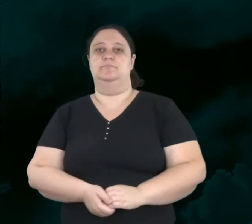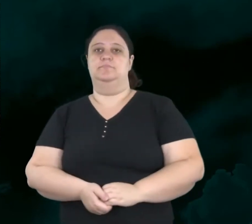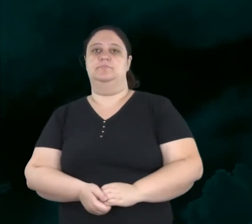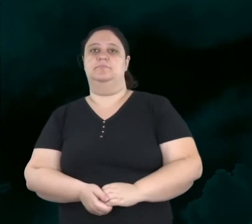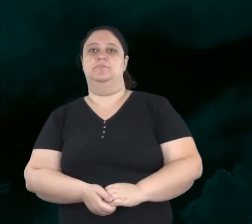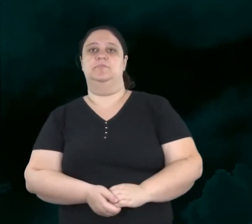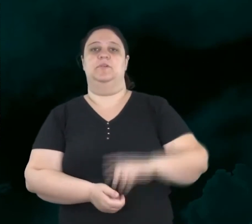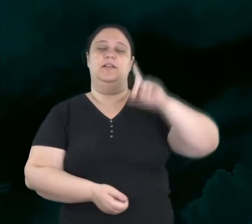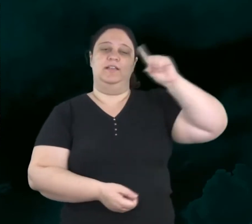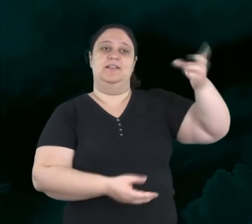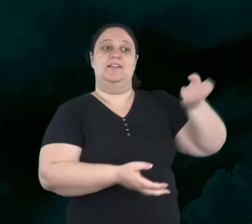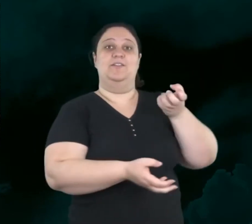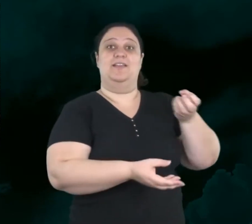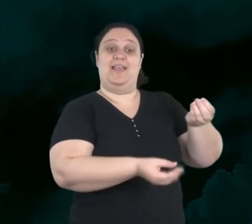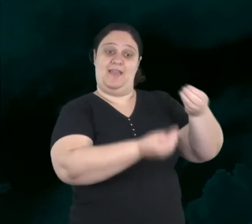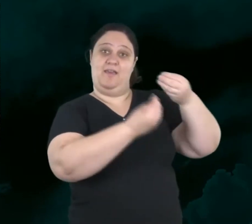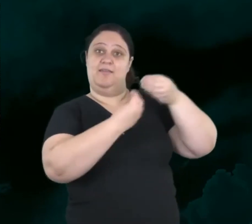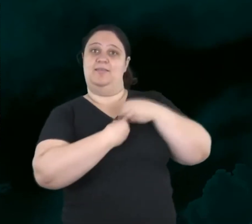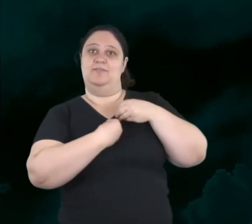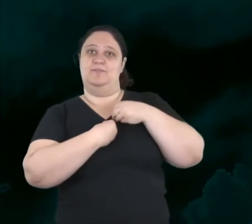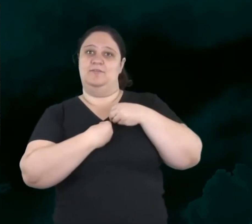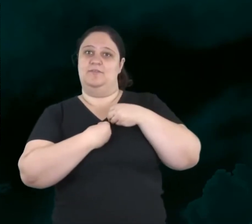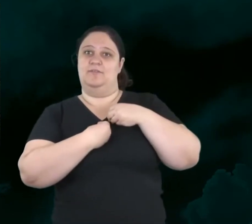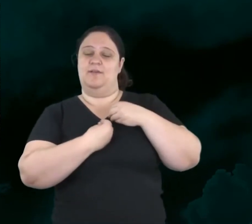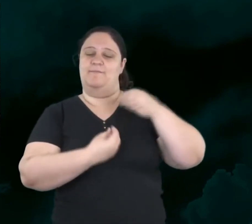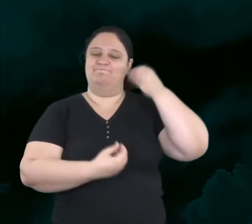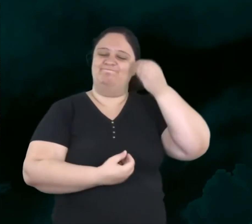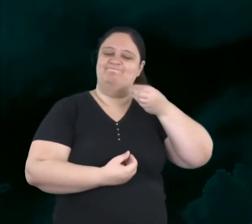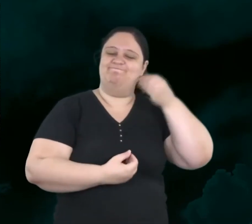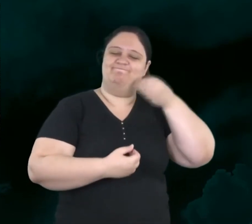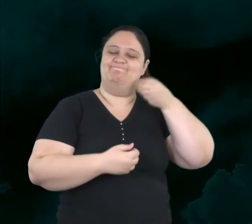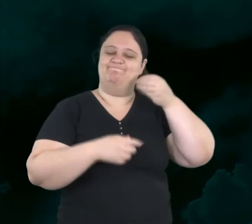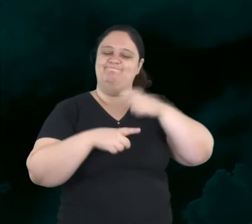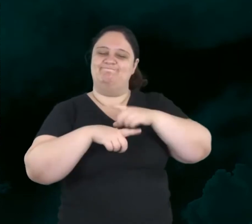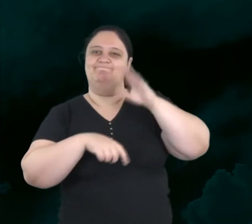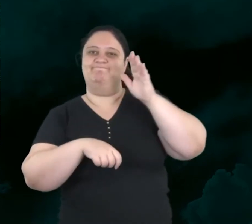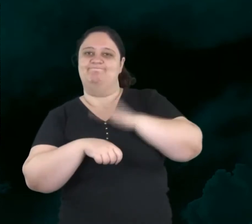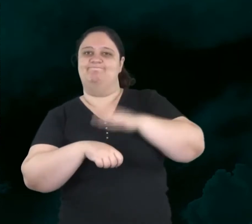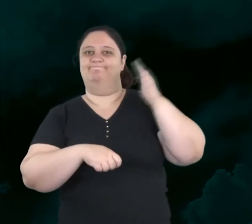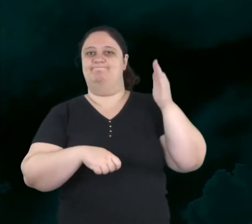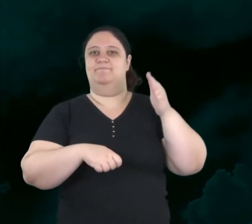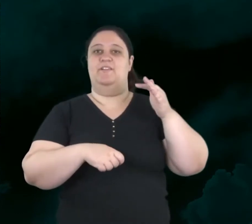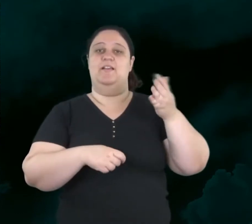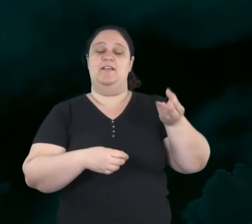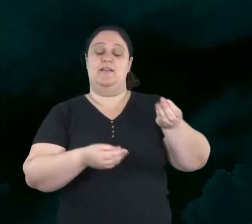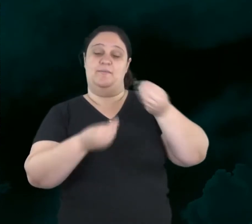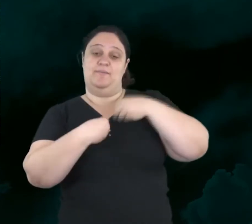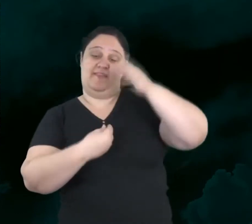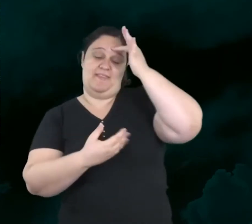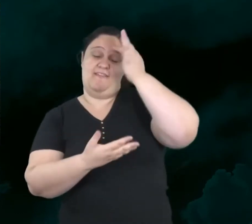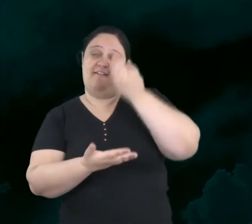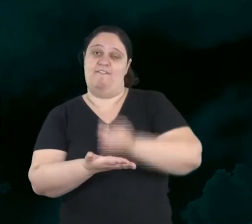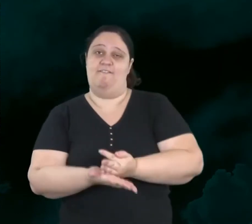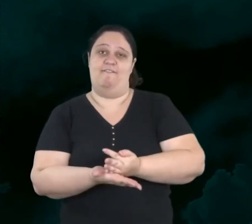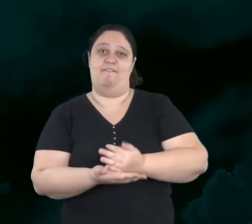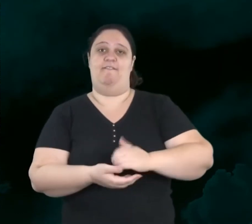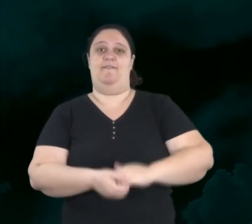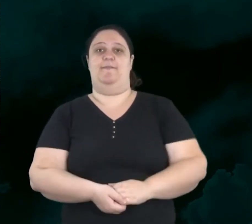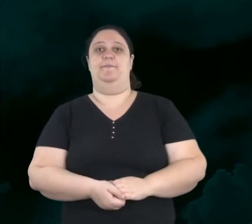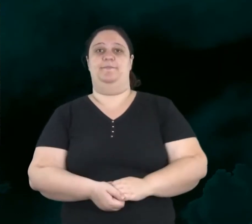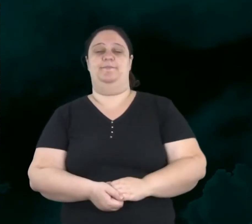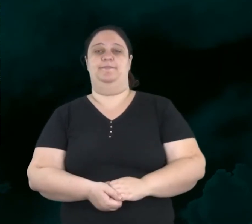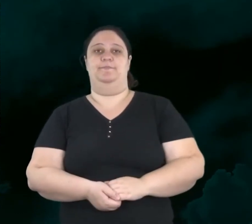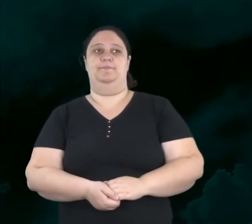dar uma faculdade maior. Deus quer nos dar a fé. A fé objetiva